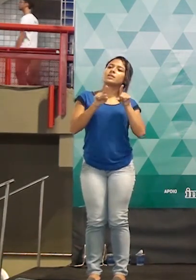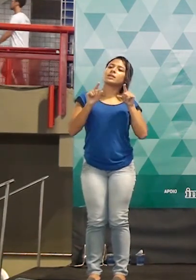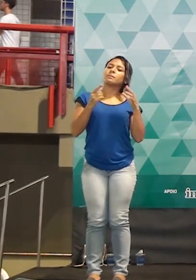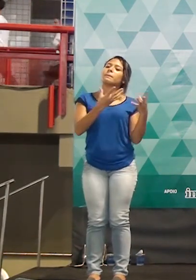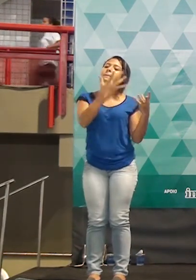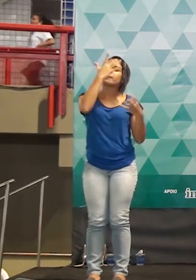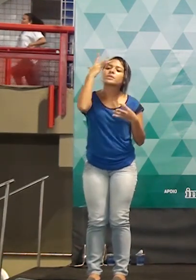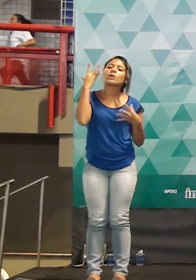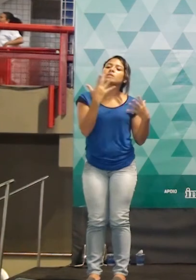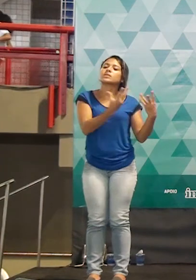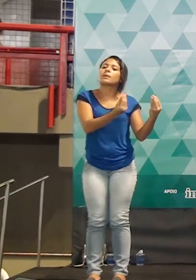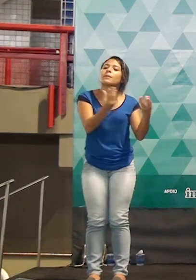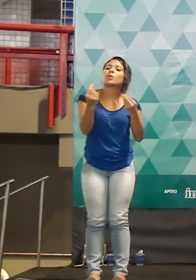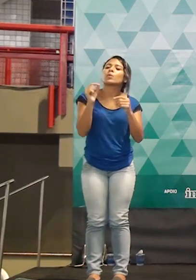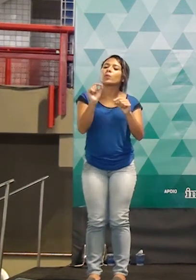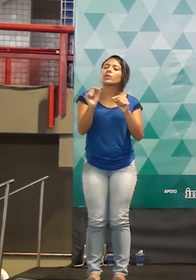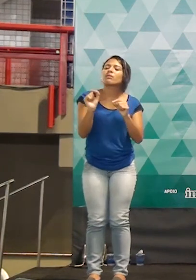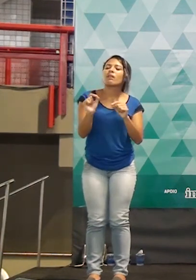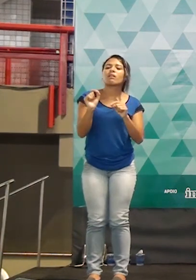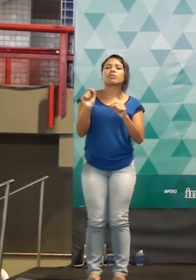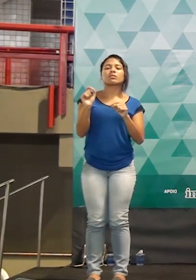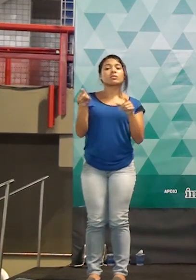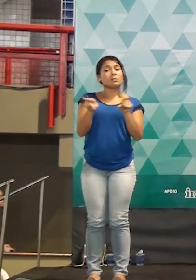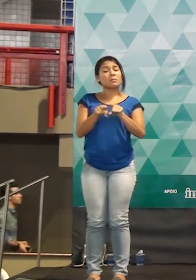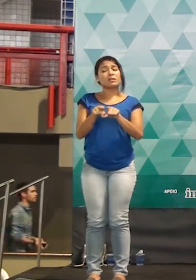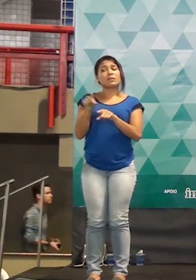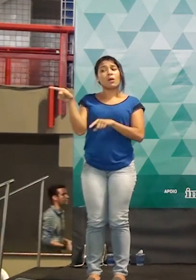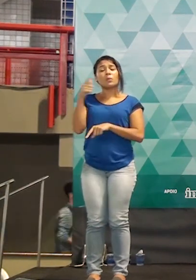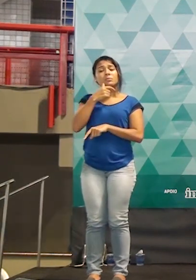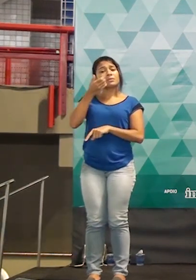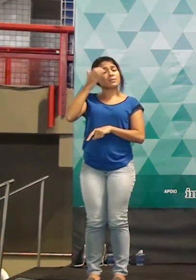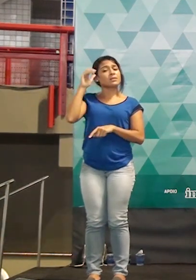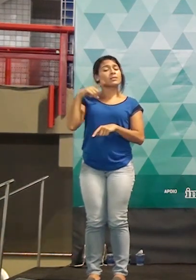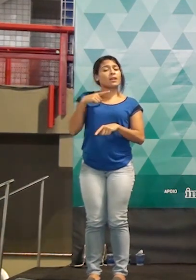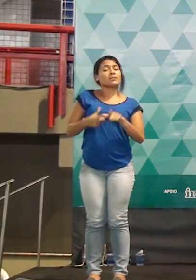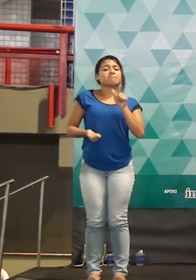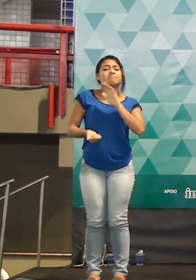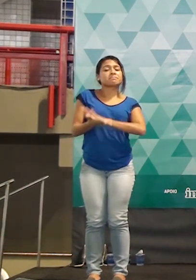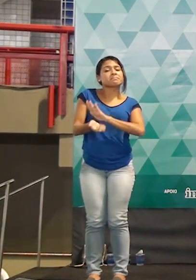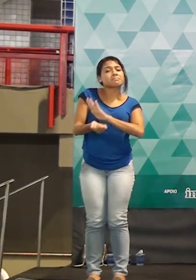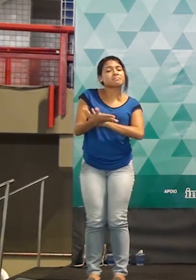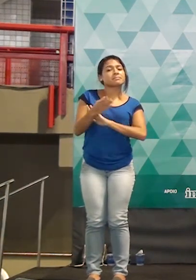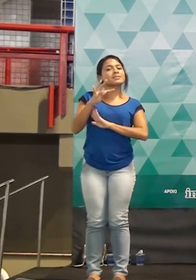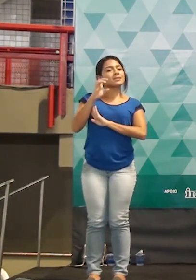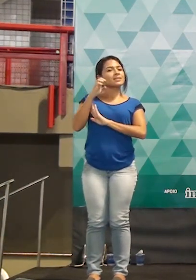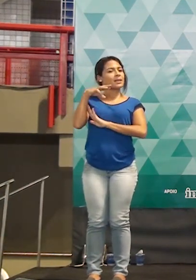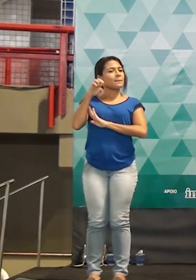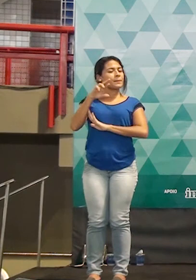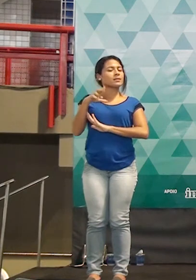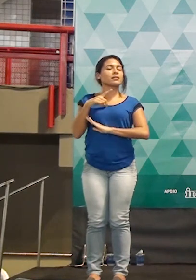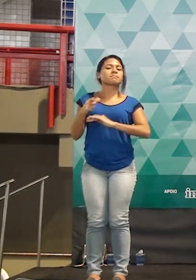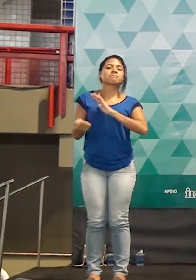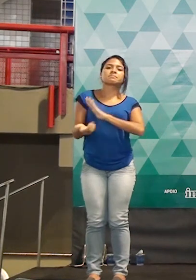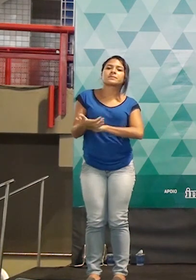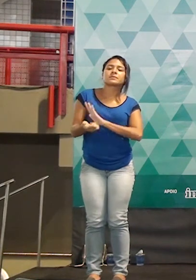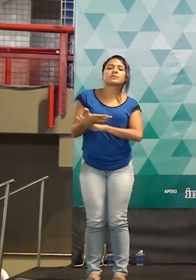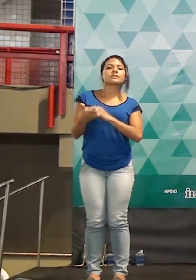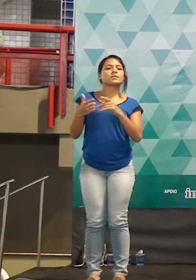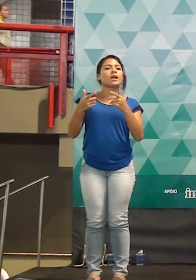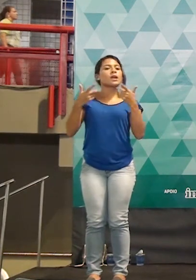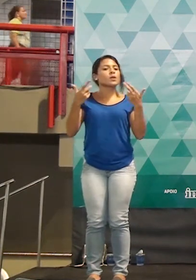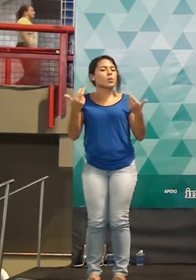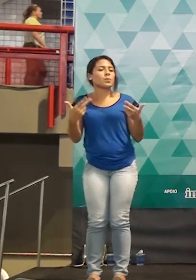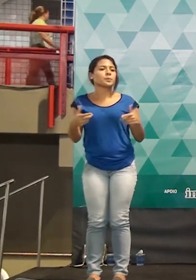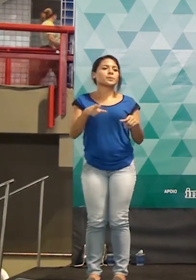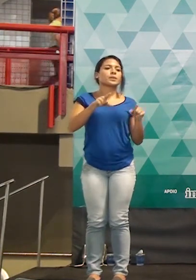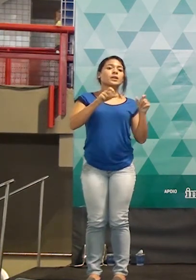muitas pessoas em volta dele envolvidas em escândalos políticos. Isso é enumeração. Quando você diz uma coisa, vírgula, outro